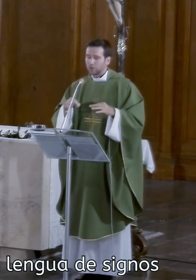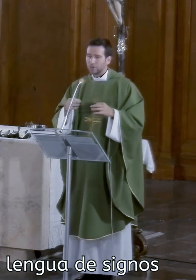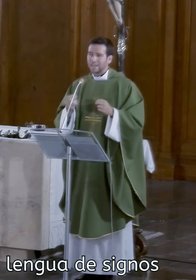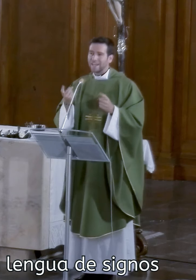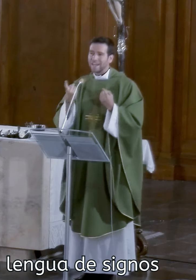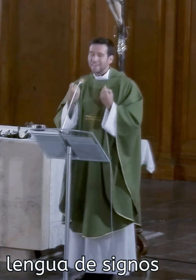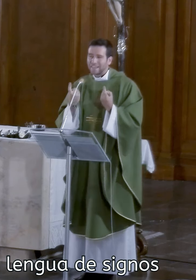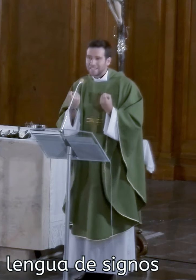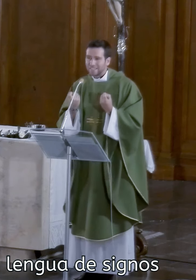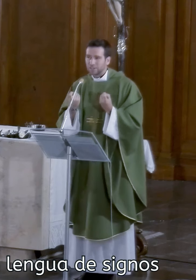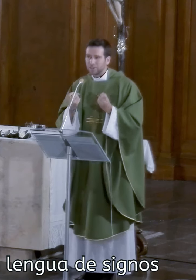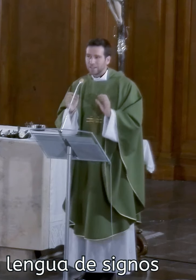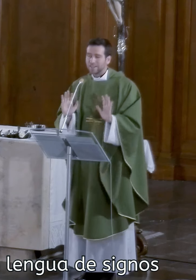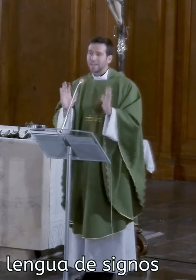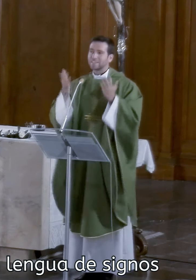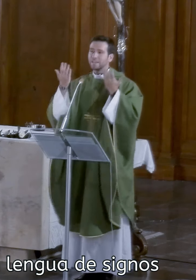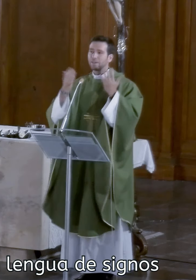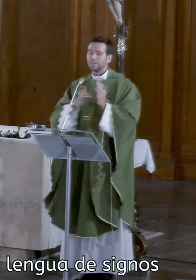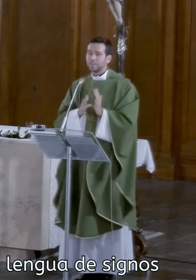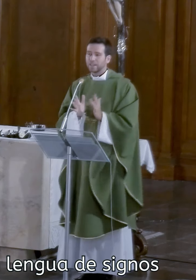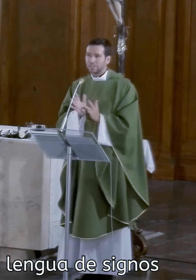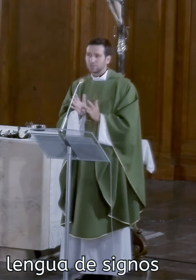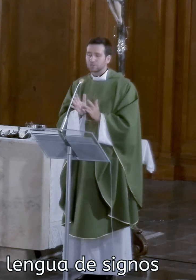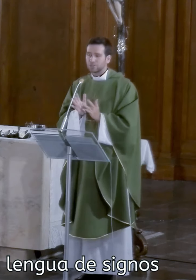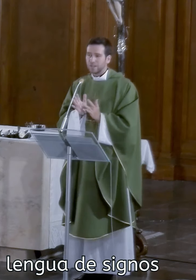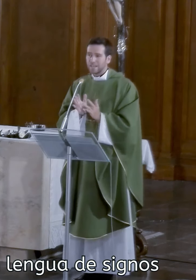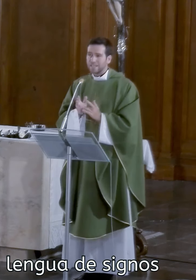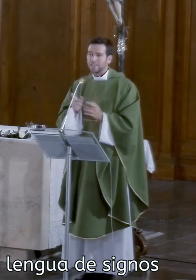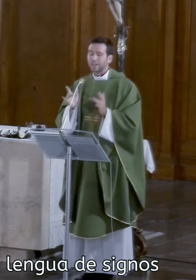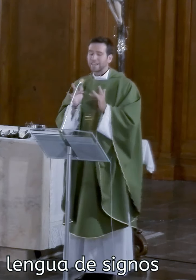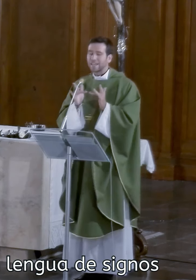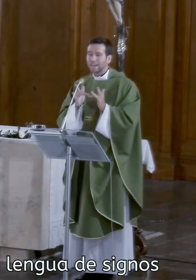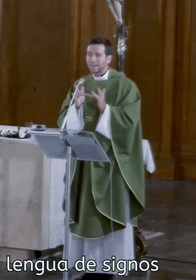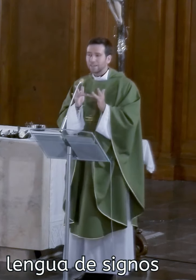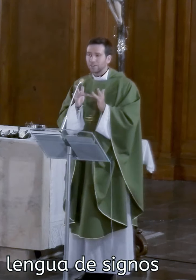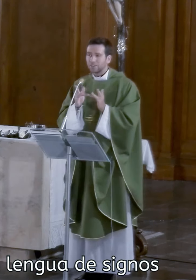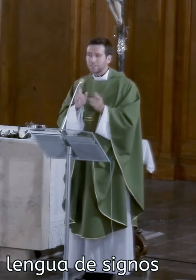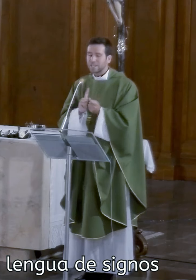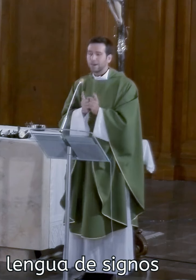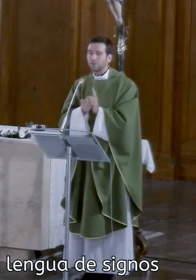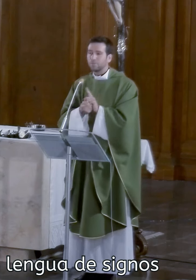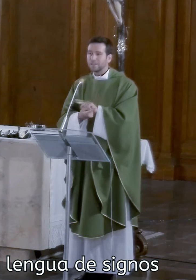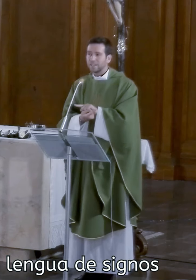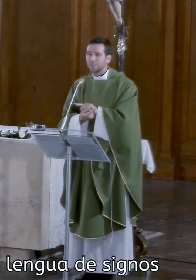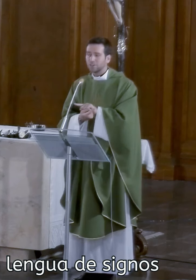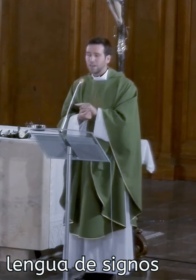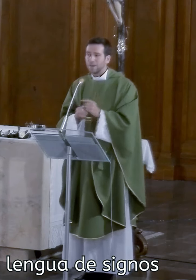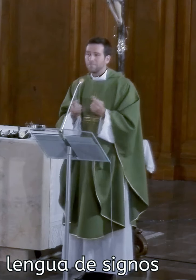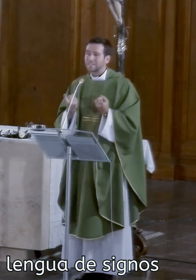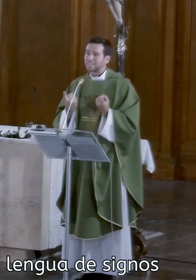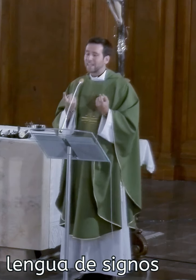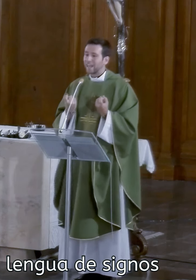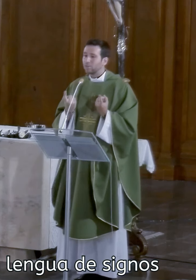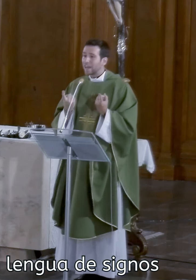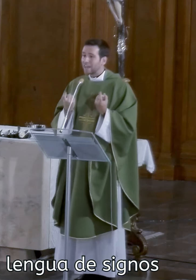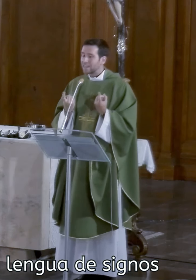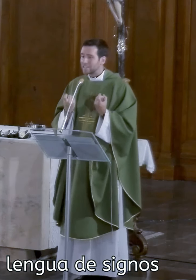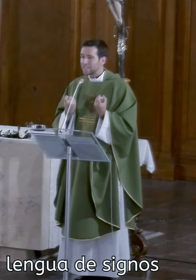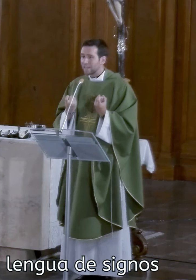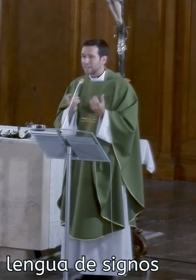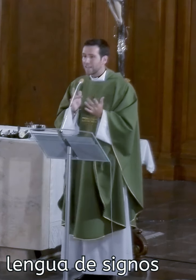solo necesito de la salvación de Jesús, sino que esa relación se va convirtiendo más que en